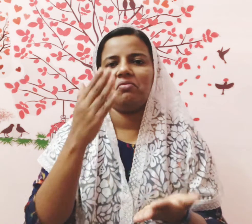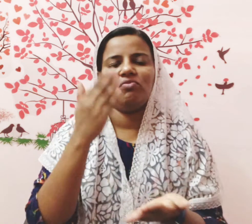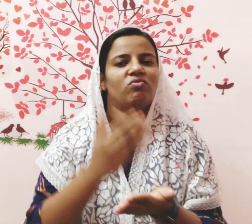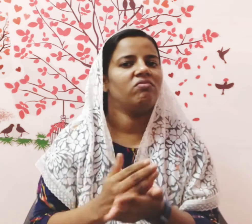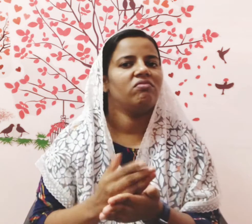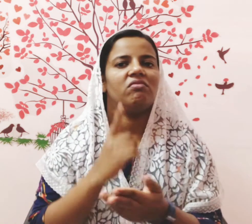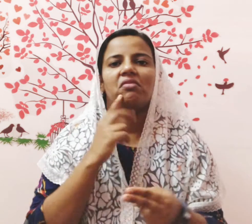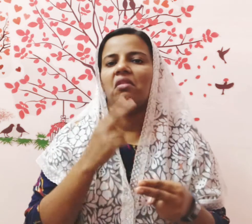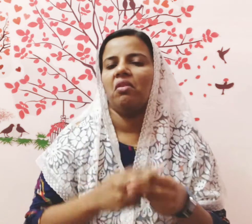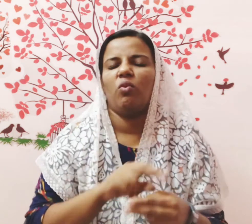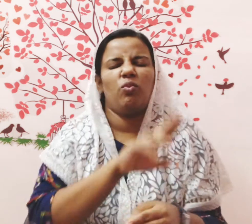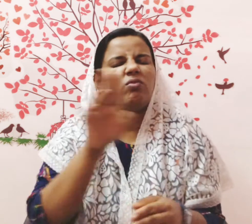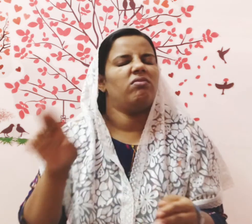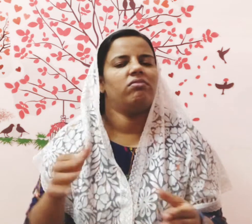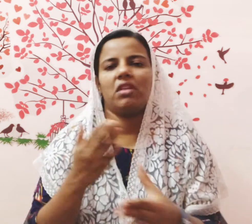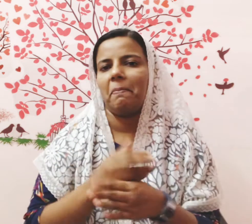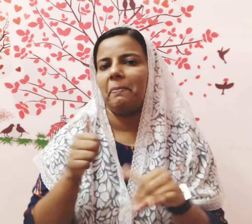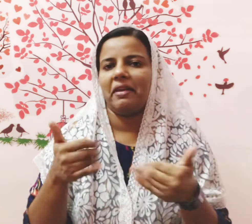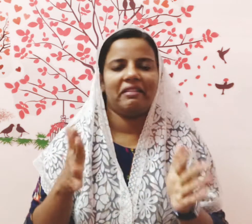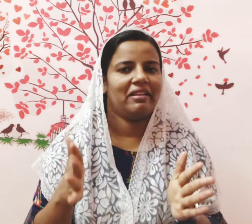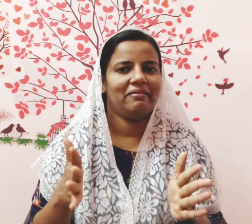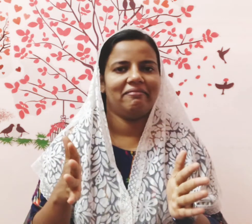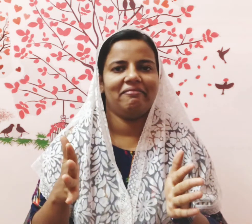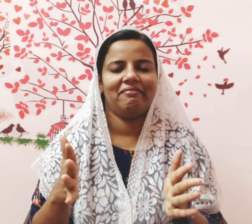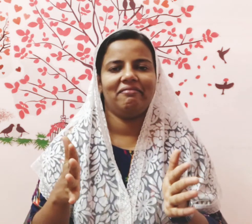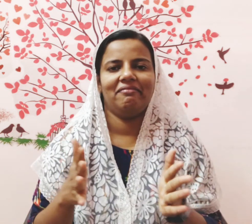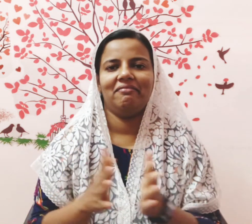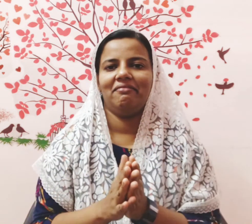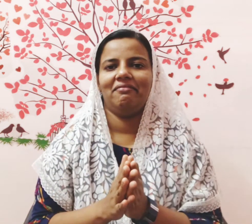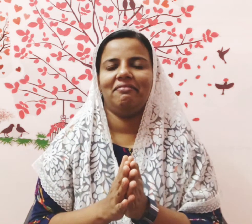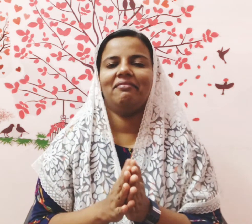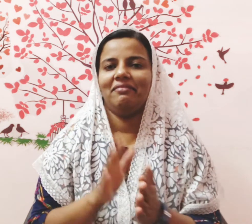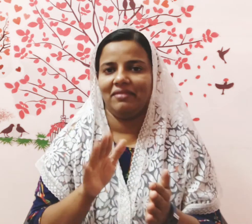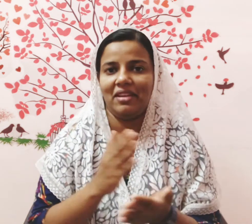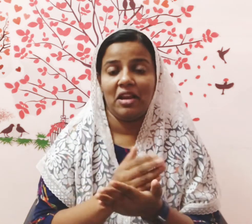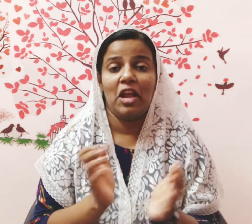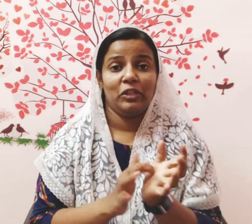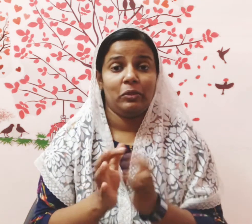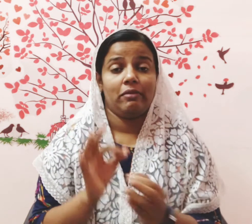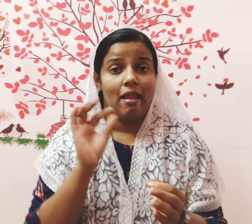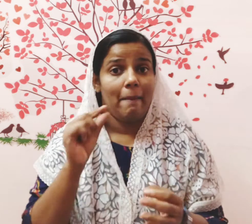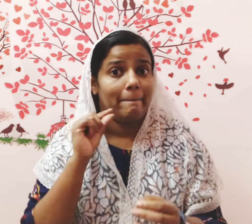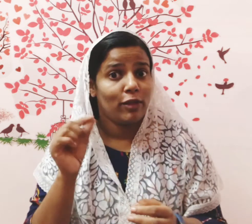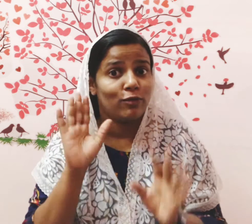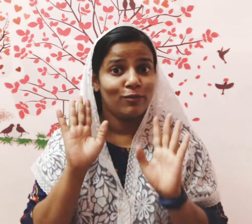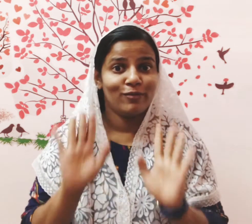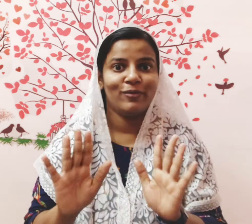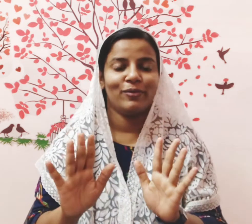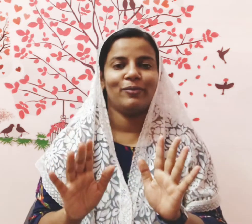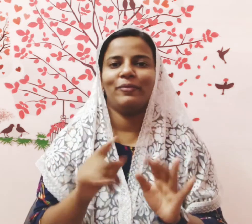ബന്ധം മാറിപ്പോയാൽ യു ക്യാൻ ഡു നത്തിങ്, നിങ്ങൾക്കൊന്നും ചെയ്യുവാൻ കഴിയത്തില്ല. അതുകൊണ്ട് കർത്താവുമായിട്ടുള്ള ബന്ധമുണ്ടോ,